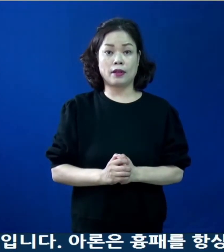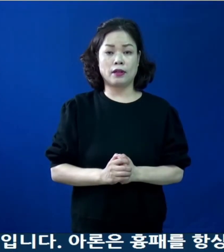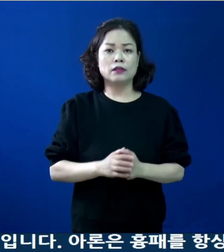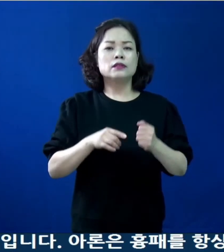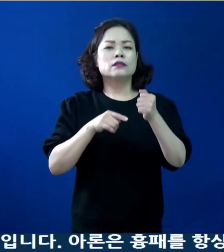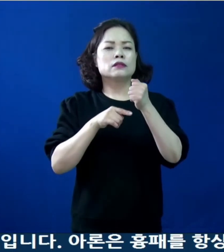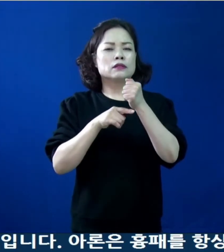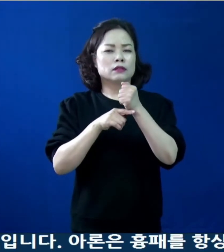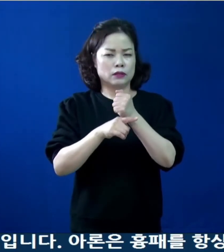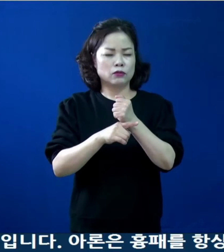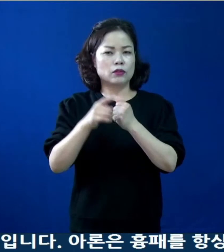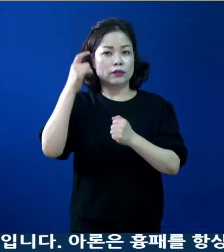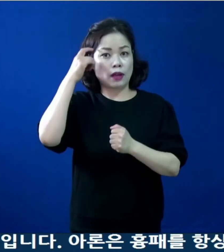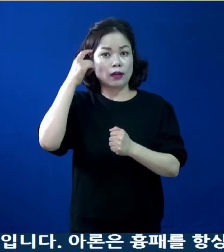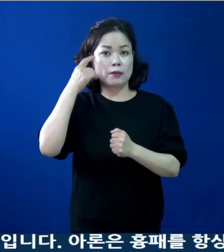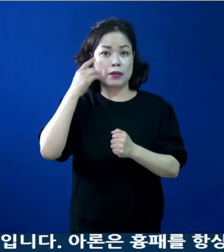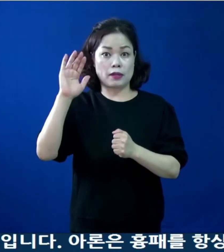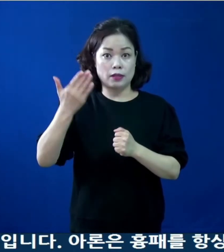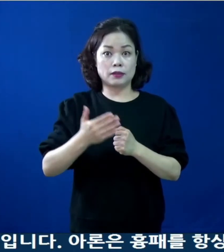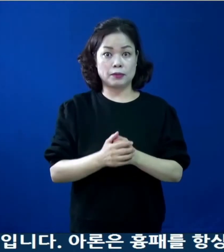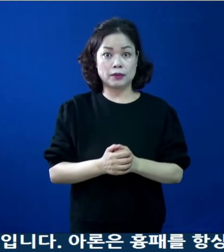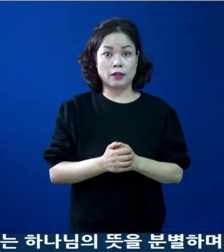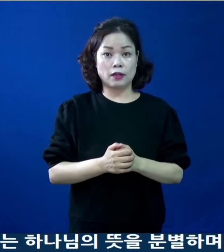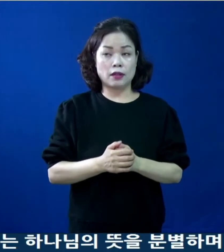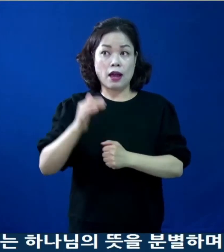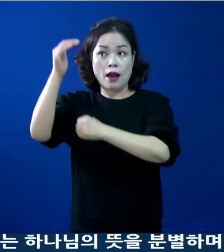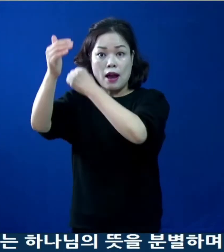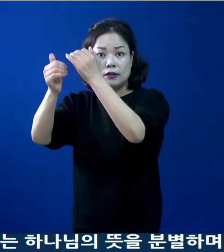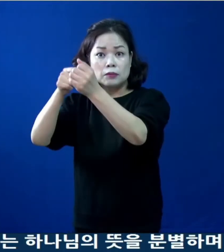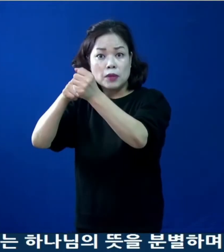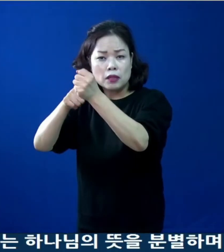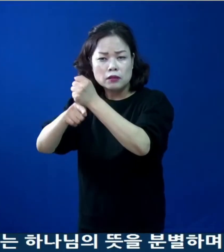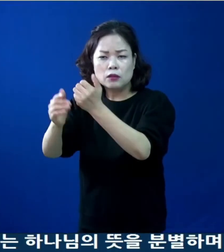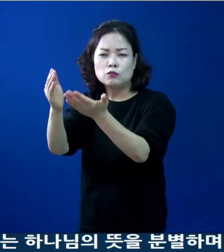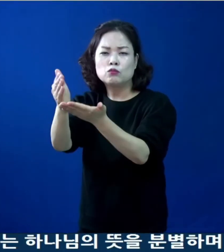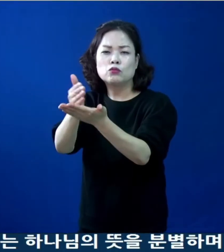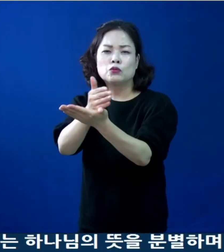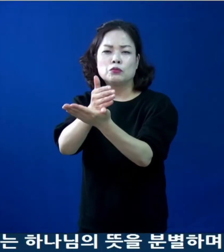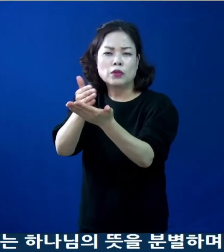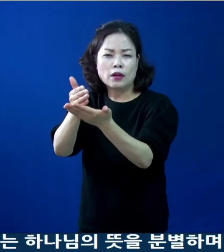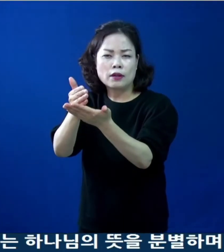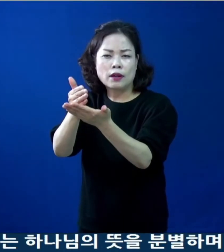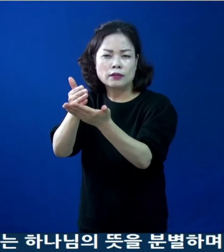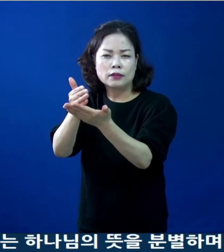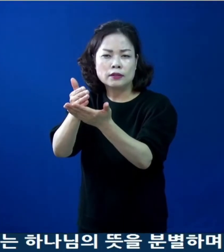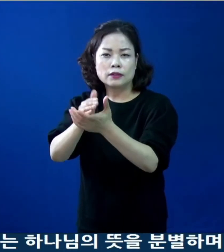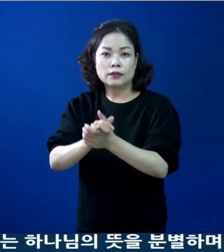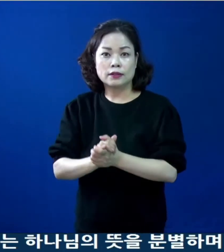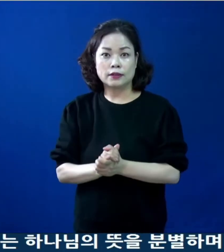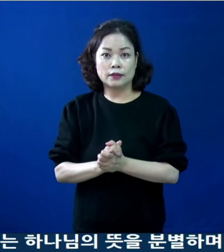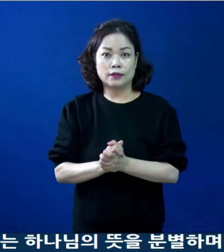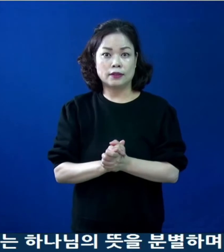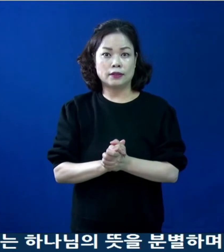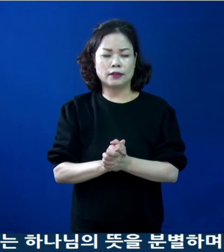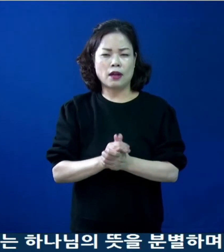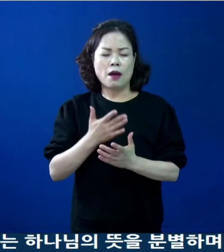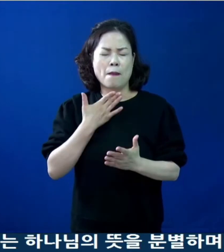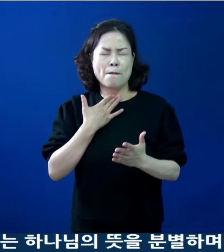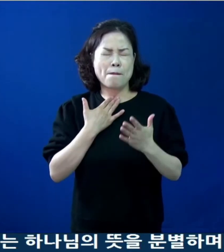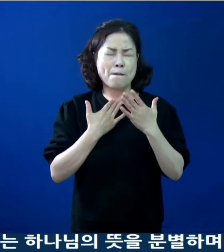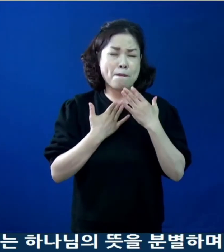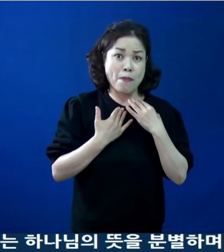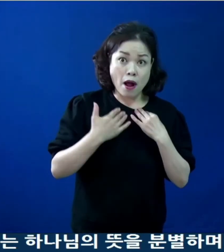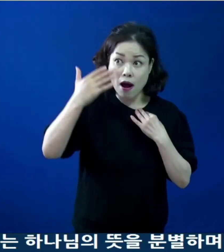그 뜻으로 보아야 될 것 같습니다. 그래서 하나님의 뜻을 분별하는 그 갈망을